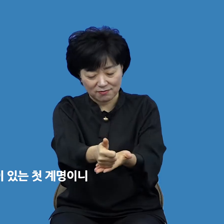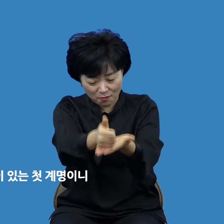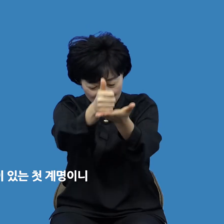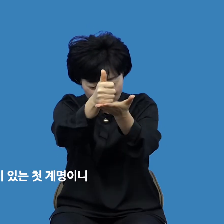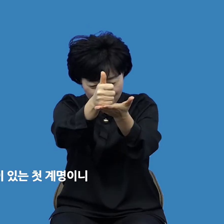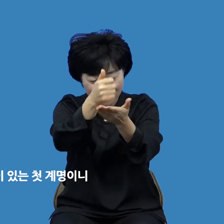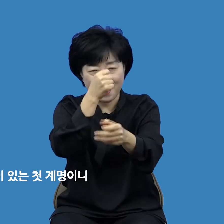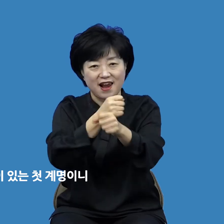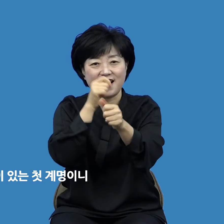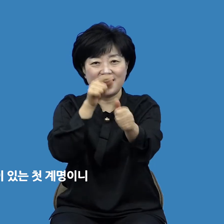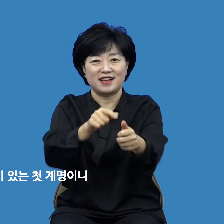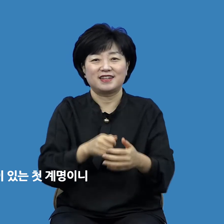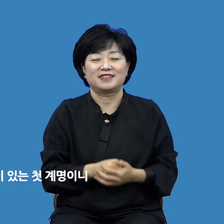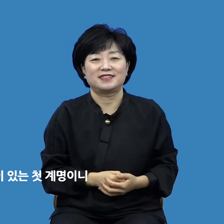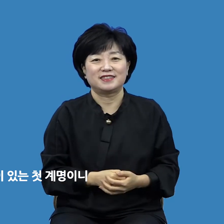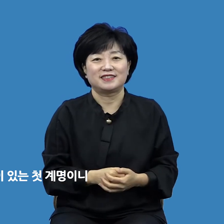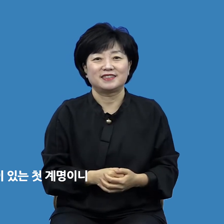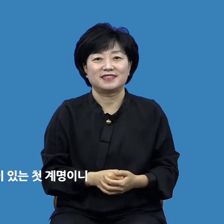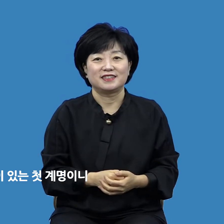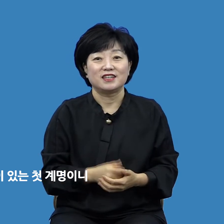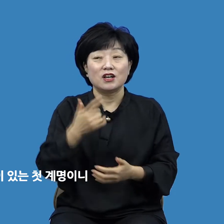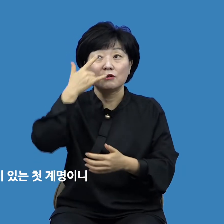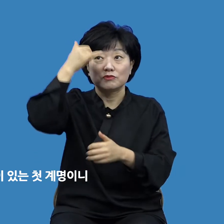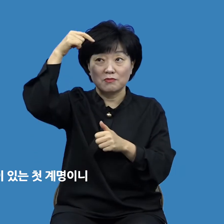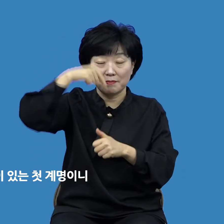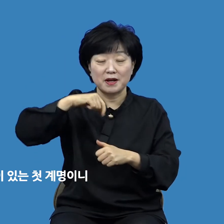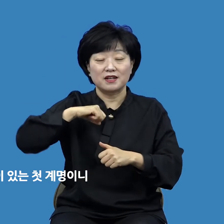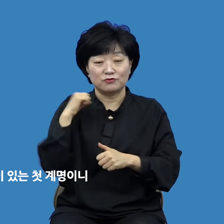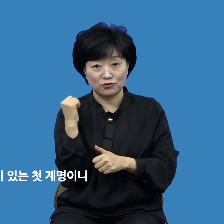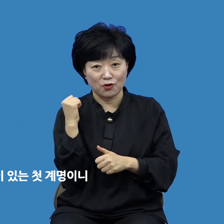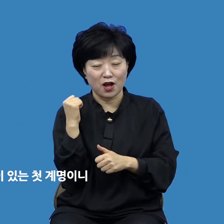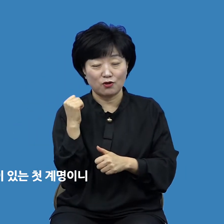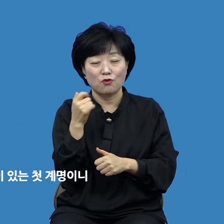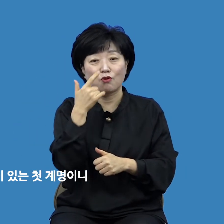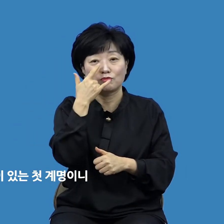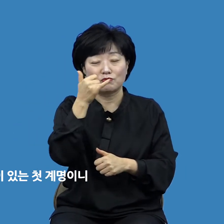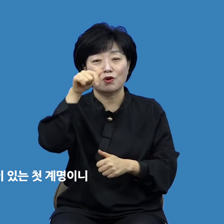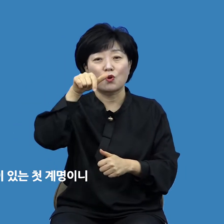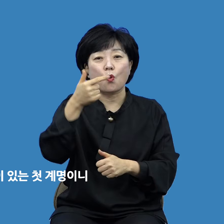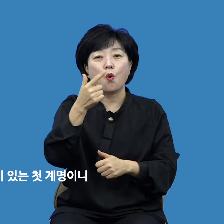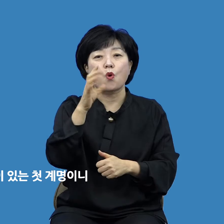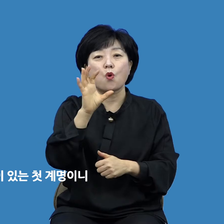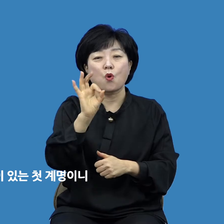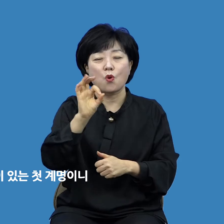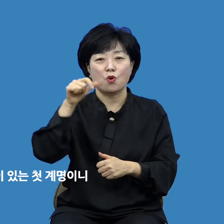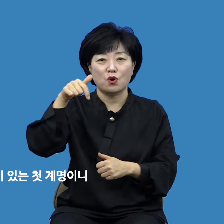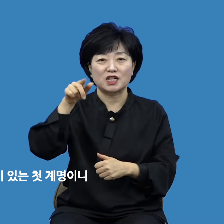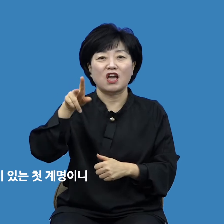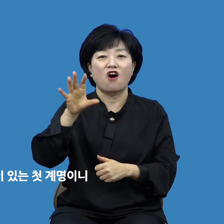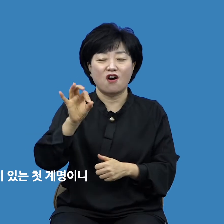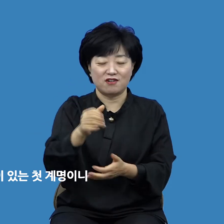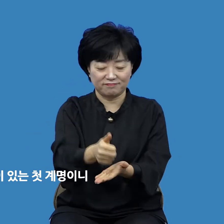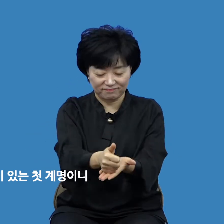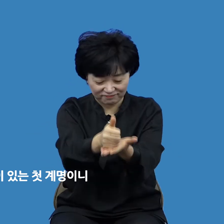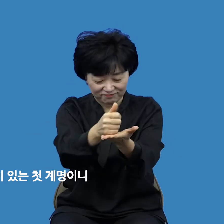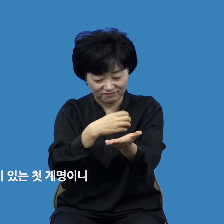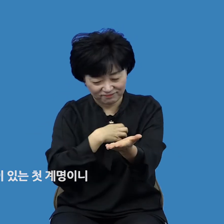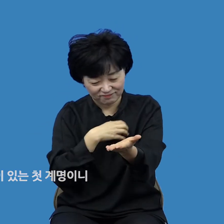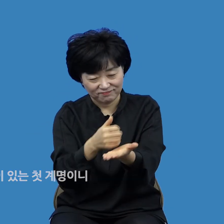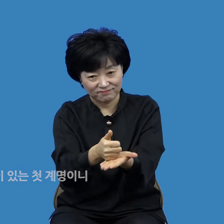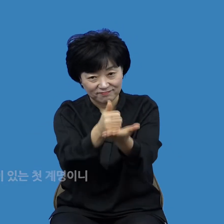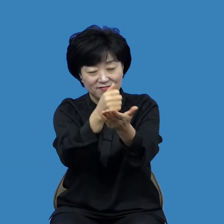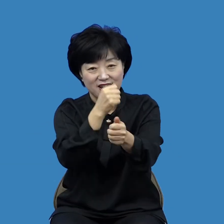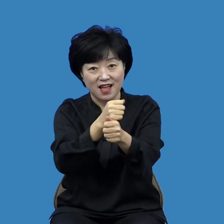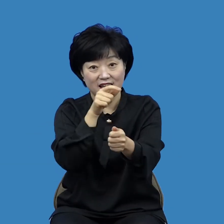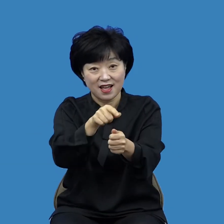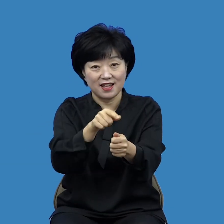공경하라. 자, 부모에게 순종하고 아버지 어머니께 공경하라는 거예요. 이것이 자녀들이 부모에게 해야 될 마땅한 일이라는